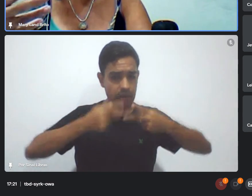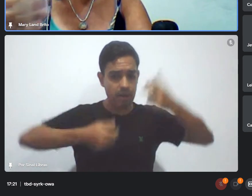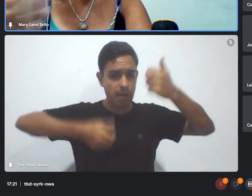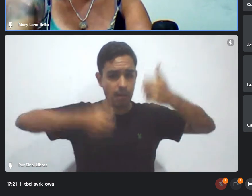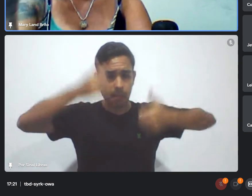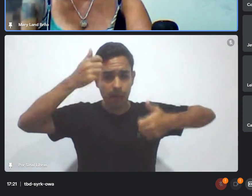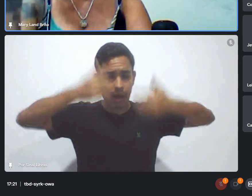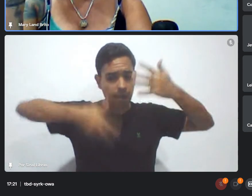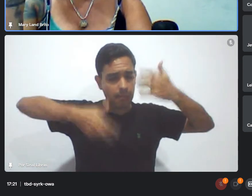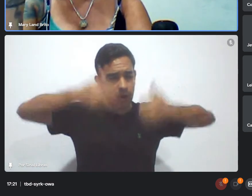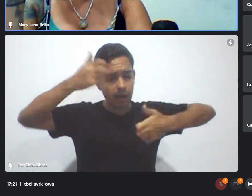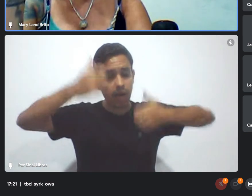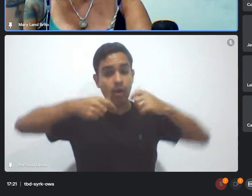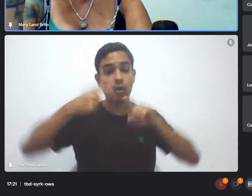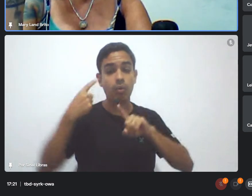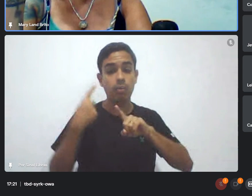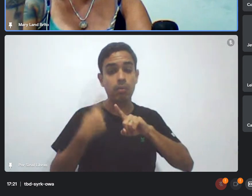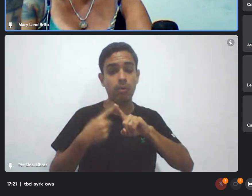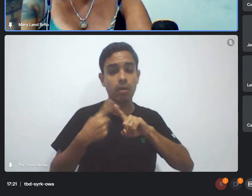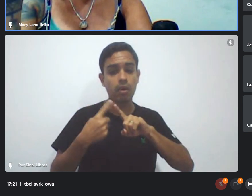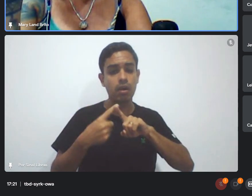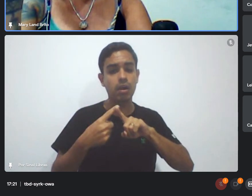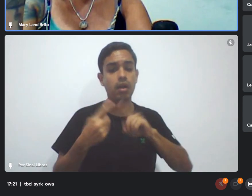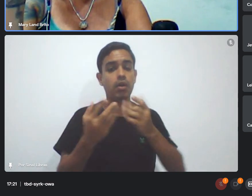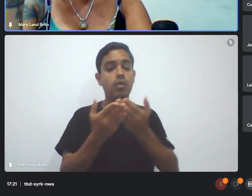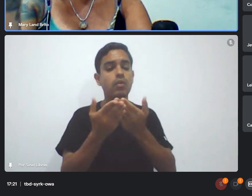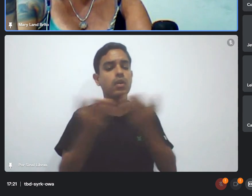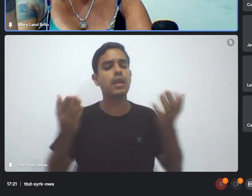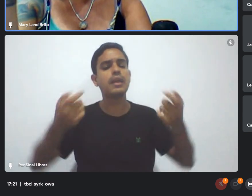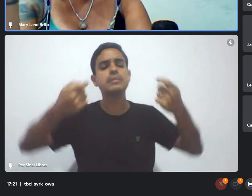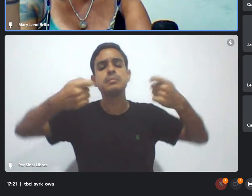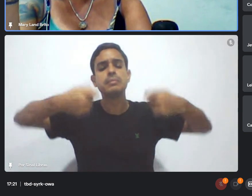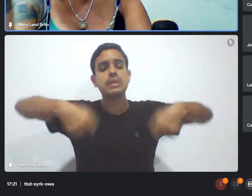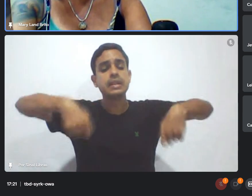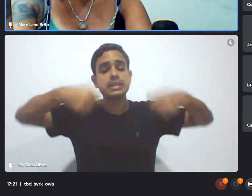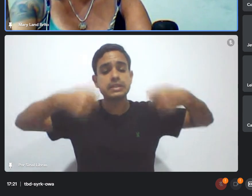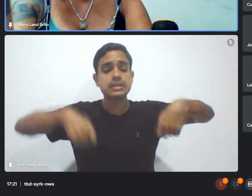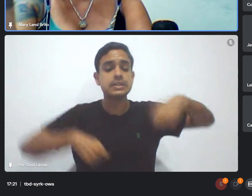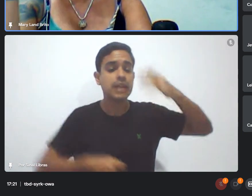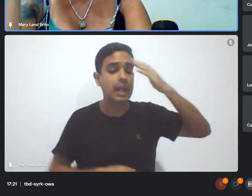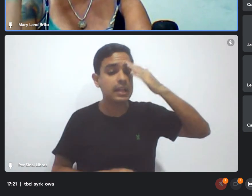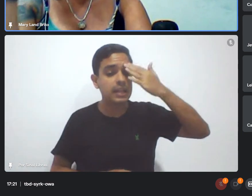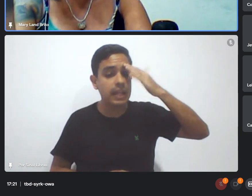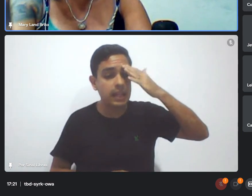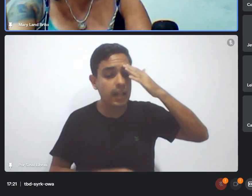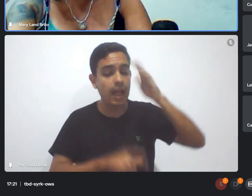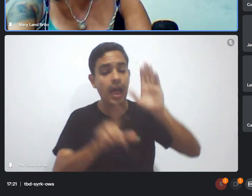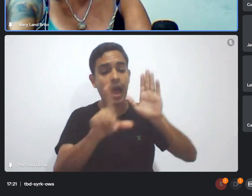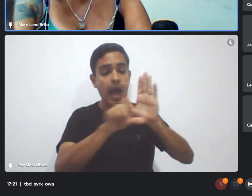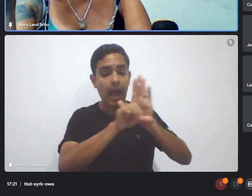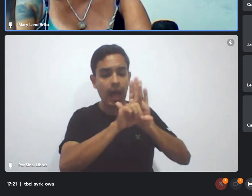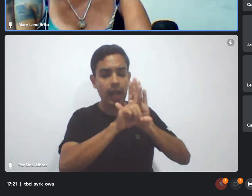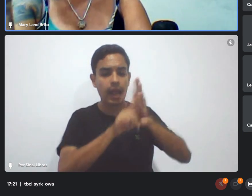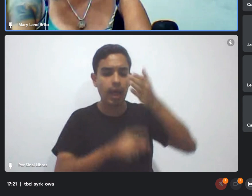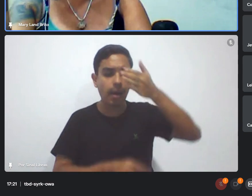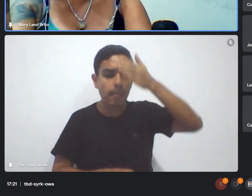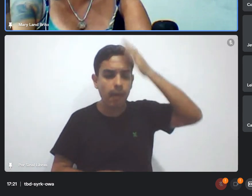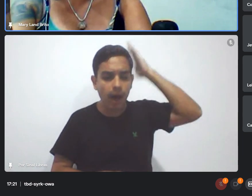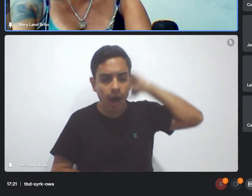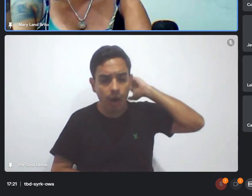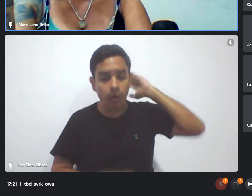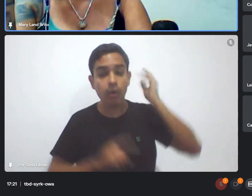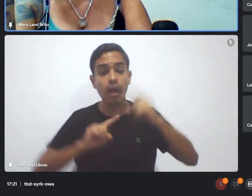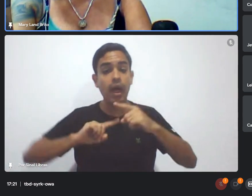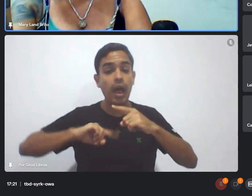Paulo Gustavo. E essa nossa live, esse nosso momento vai ficar gravado. Depois passem para o grupo de vocês, assistam lá